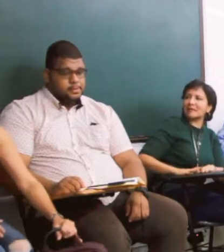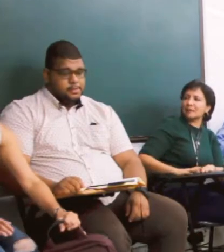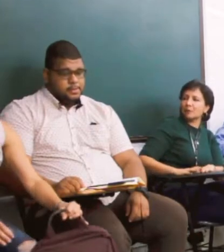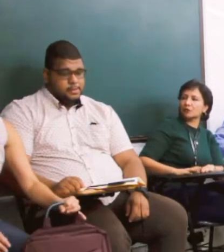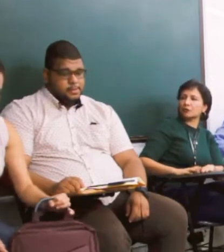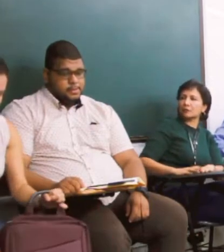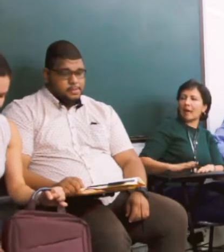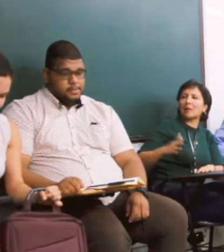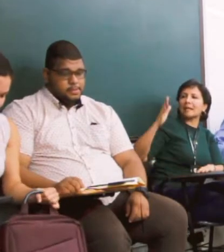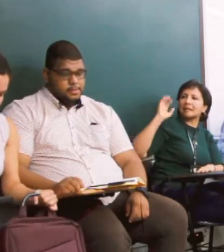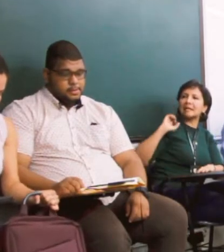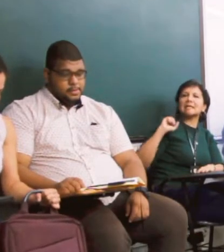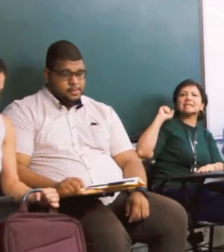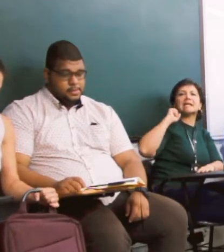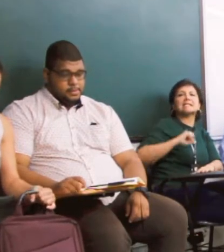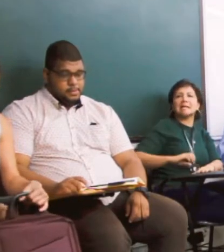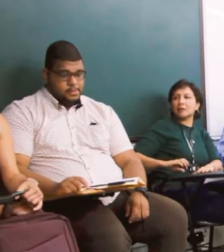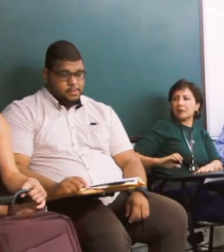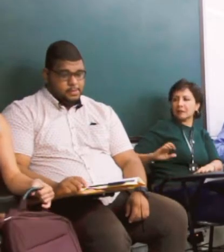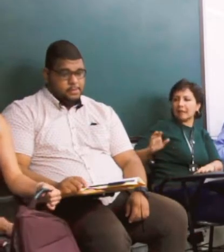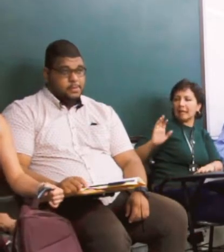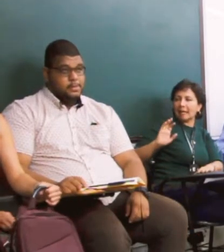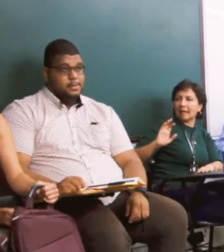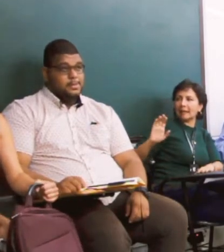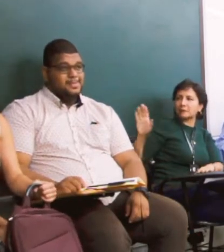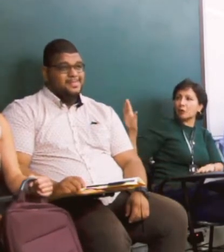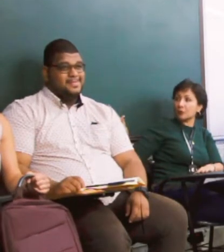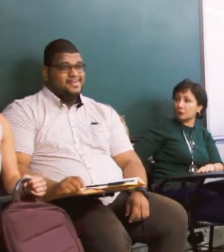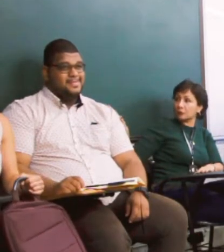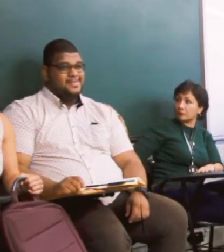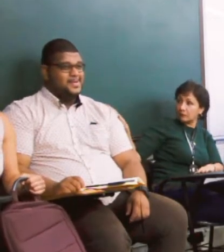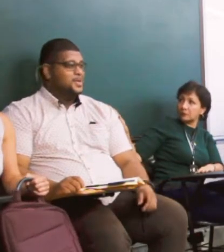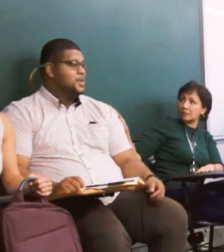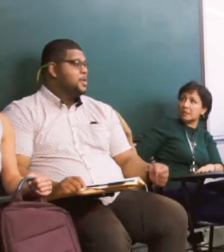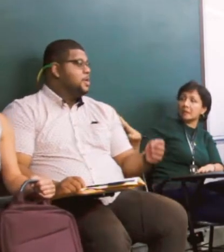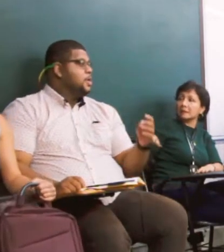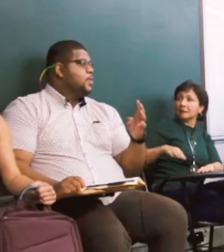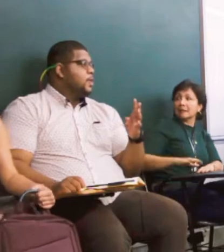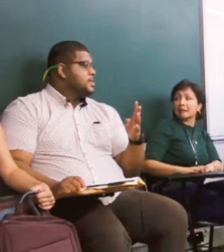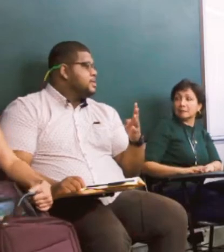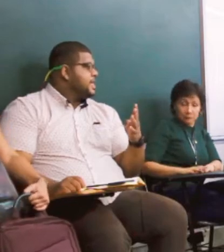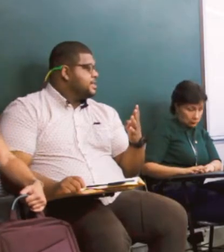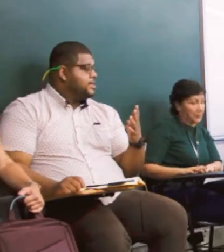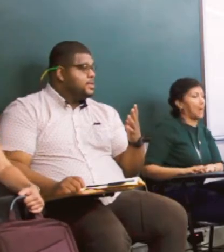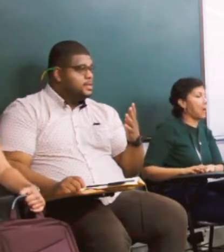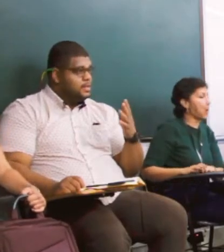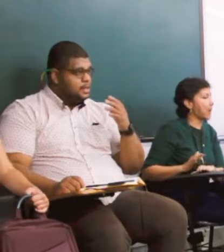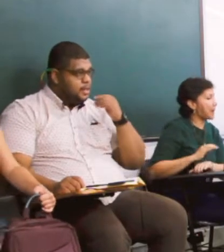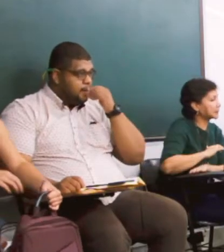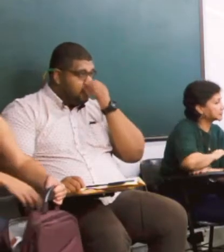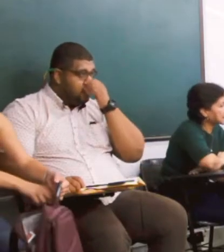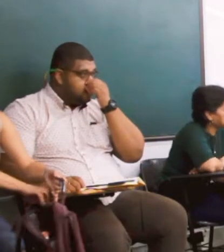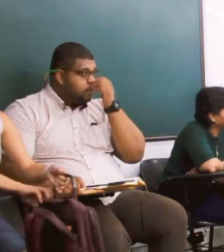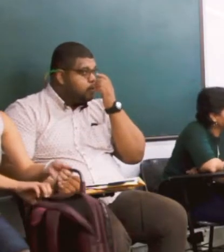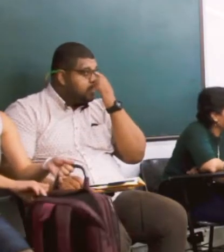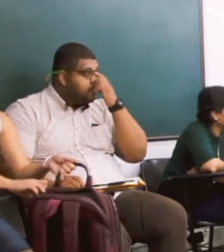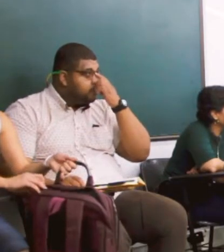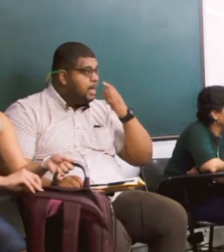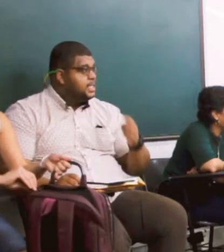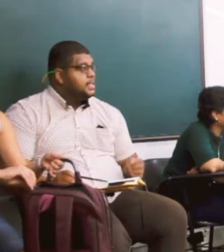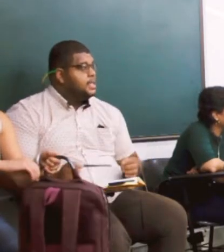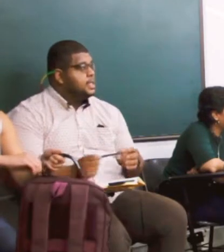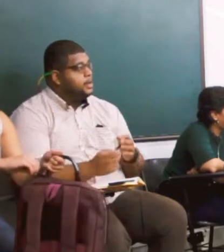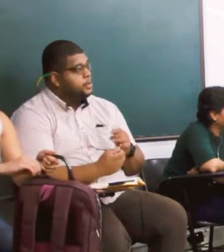les pedimos, a ver, ¿quiénes leyeron? Escogimos, Tisha. 4 textos. Los 2